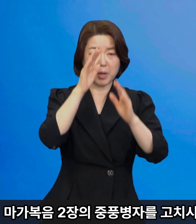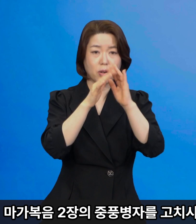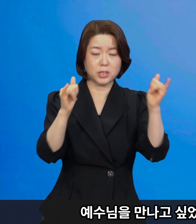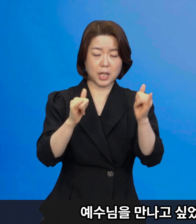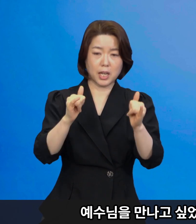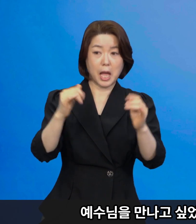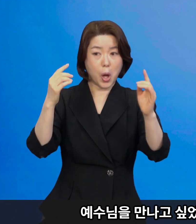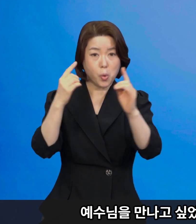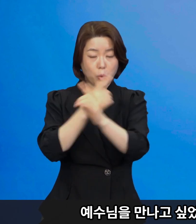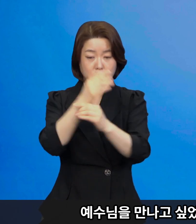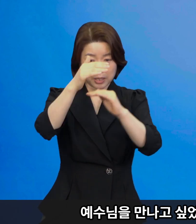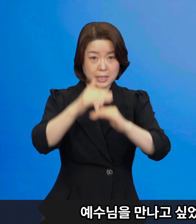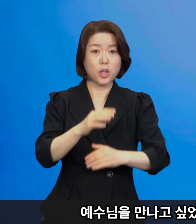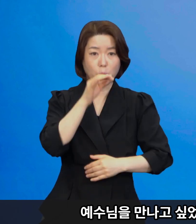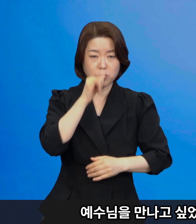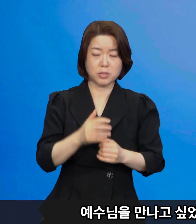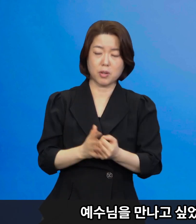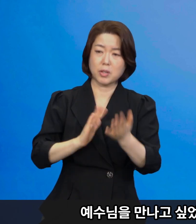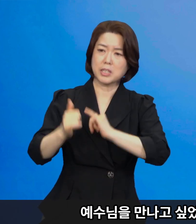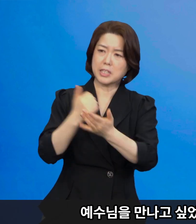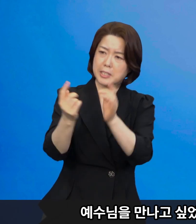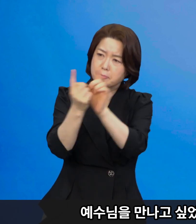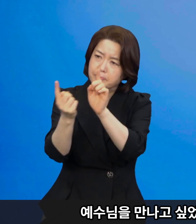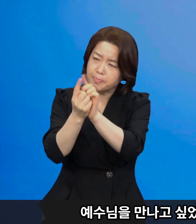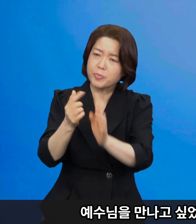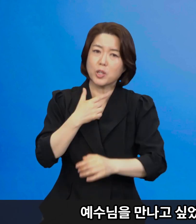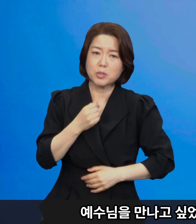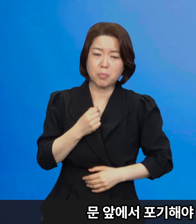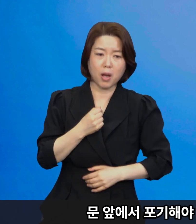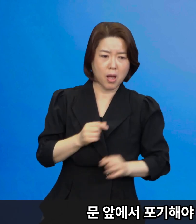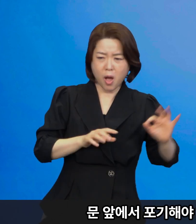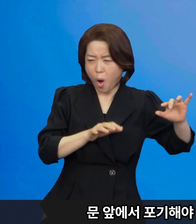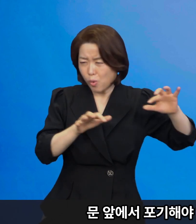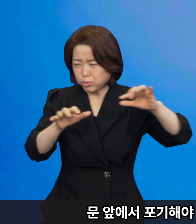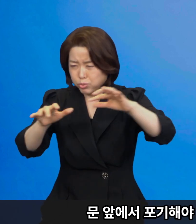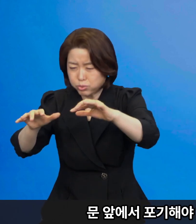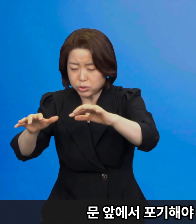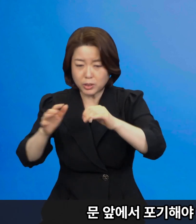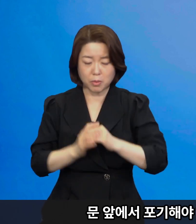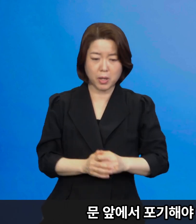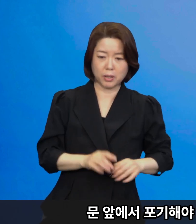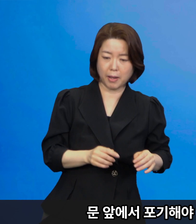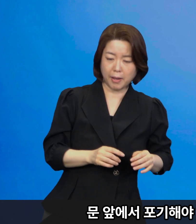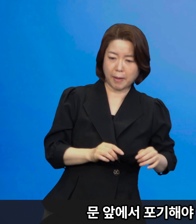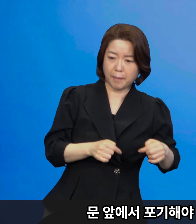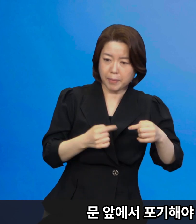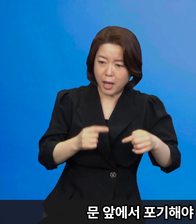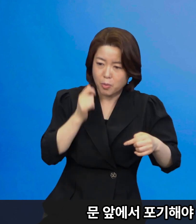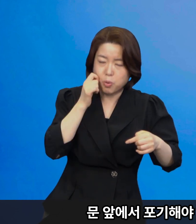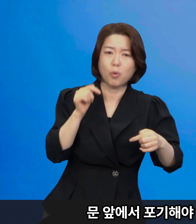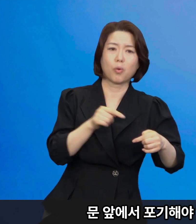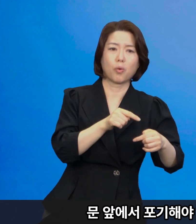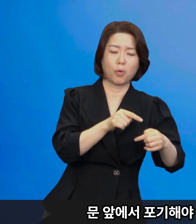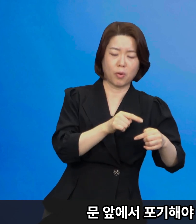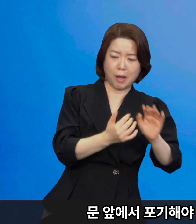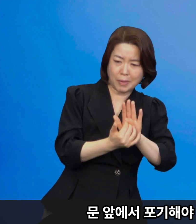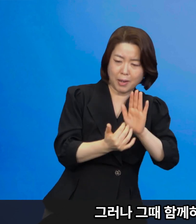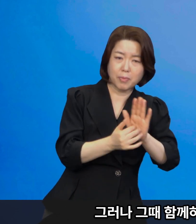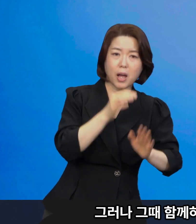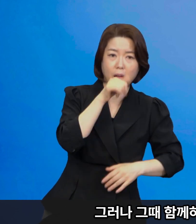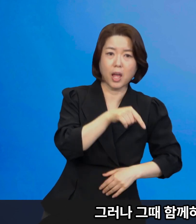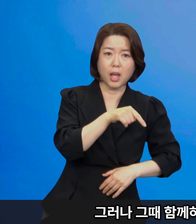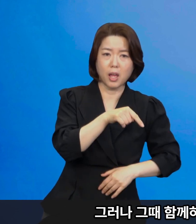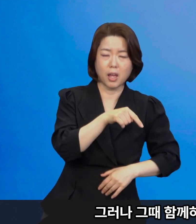있습니다. 예수님을 만나고 싶었지만 수많은 인파로 인해서 문 앞에서 포기해야 하는 상황에